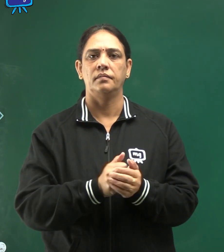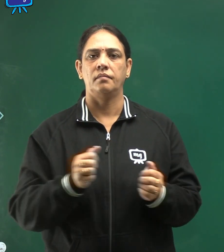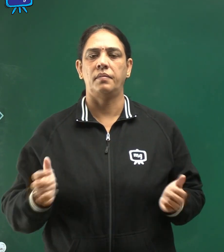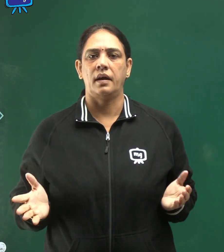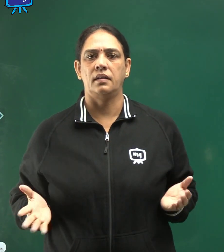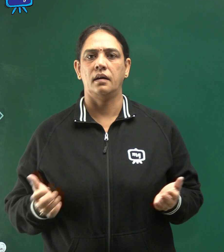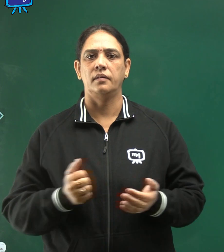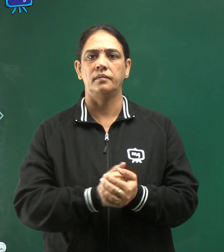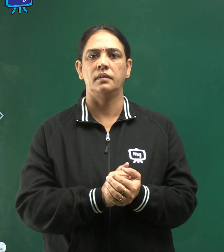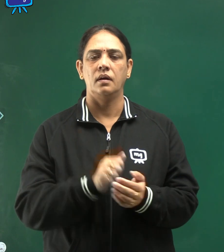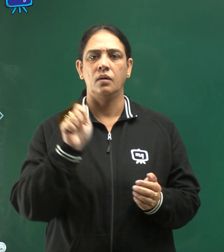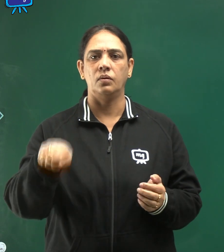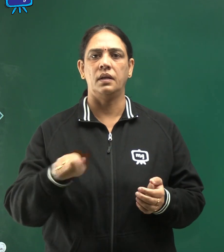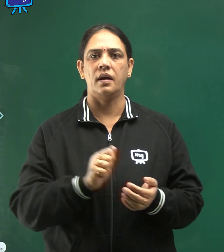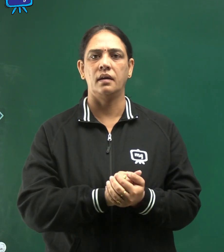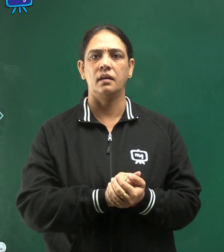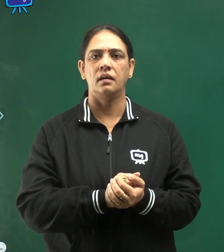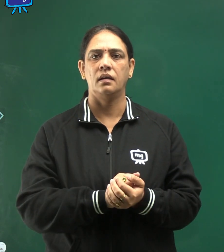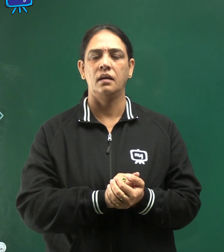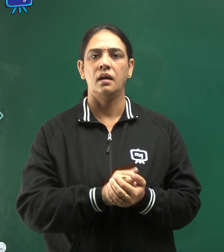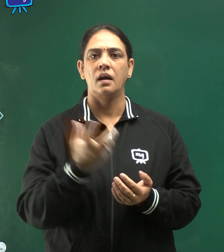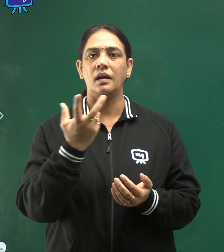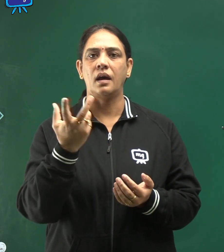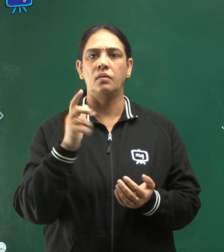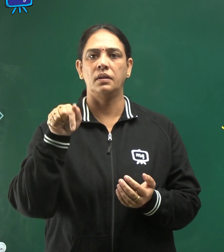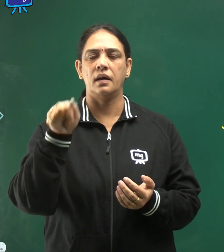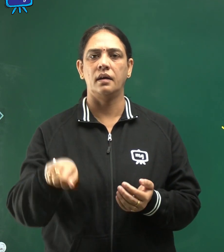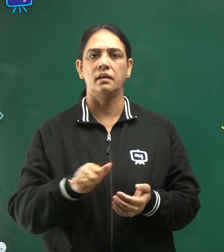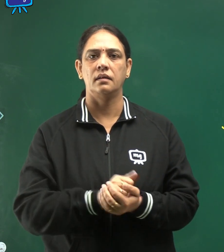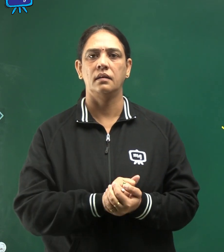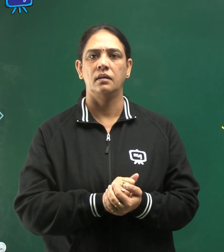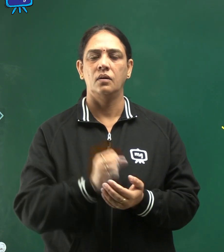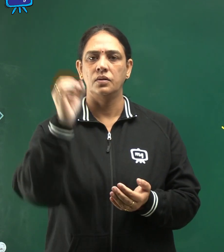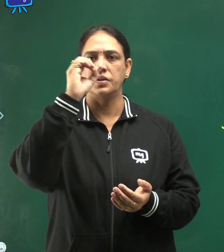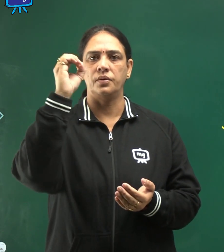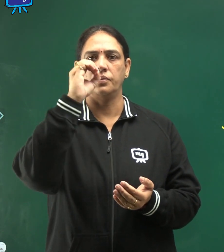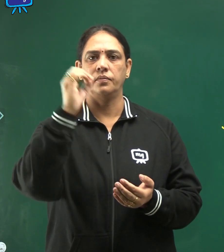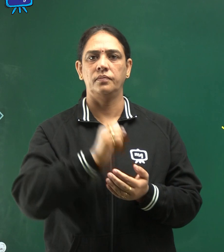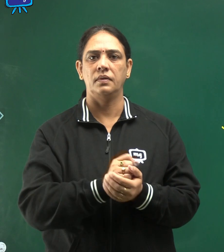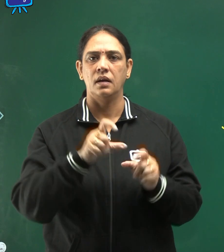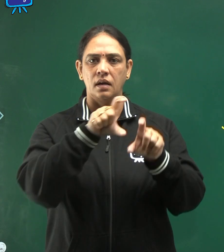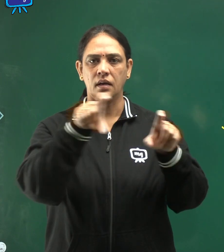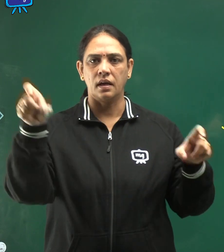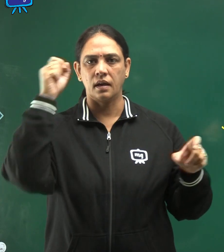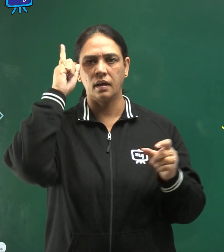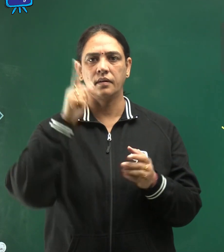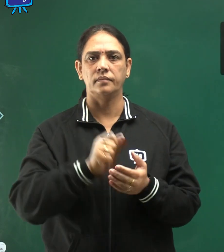प्रायिकता होती है। कितनी होती है? 0। समझ आ